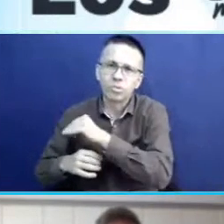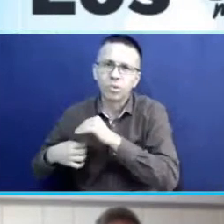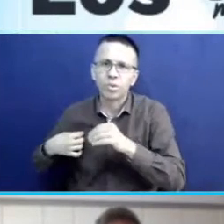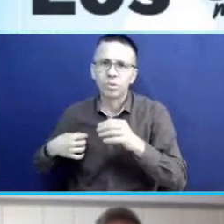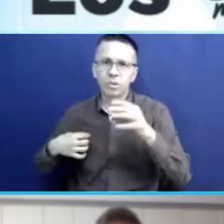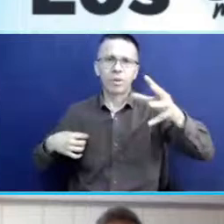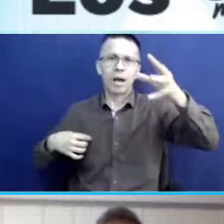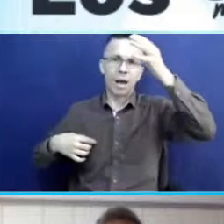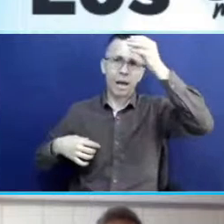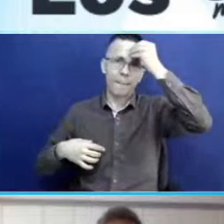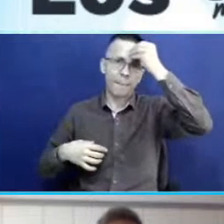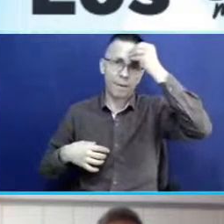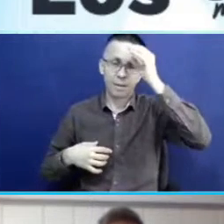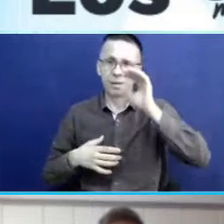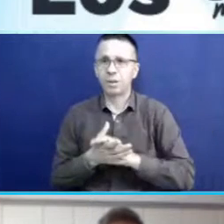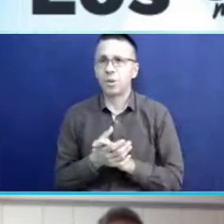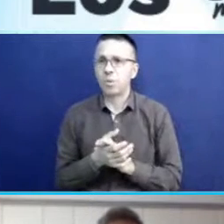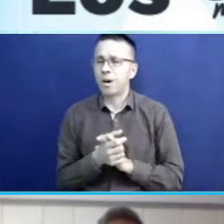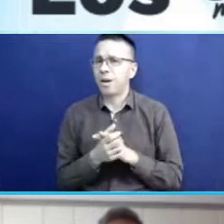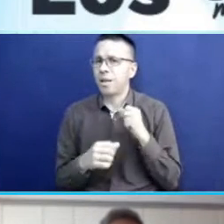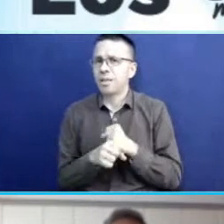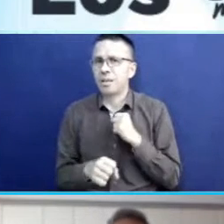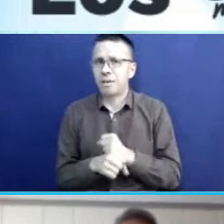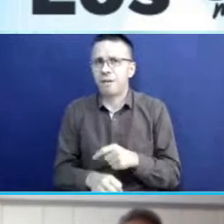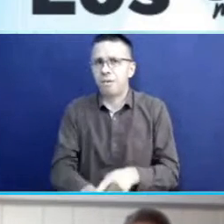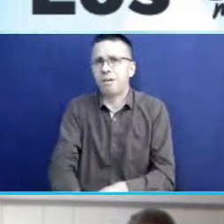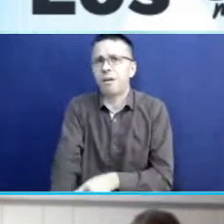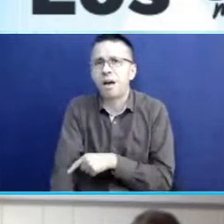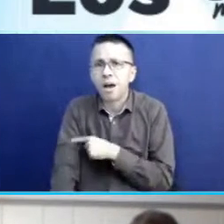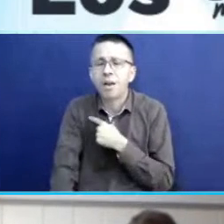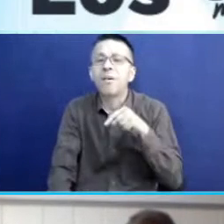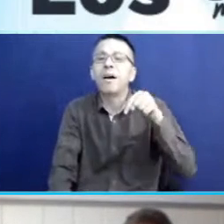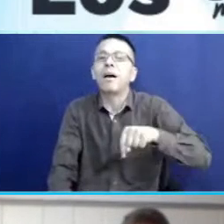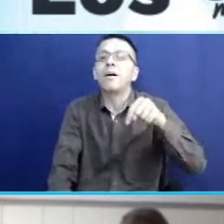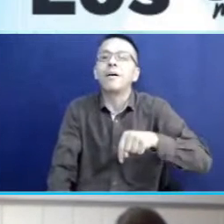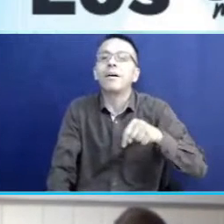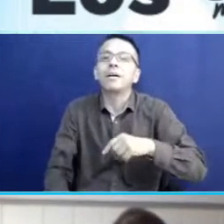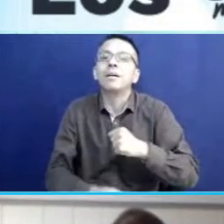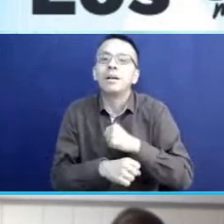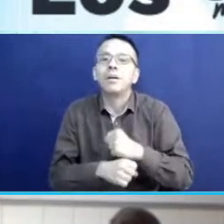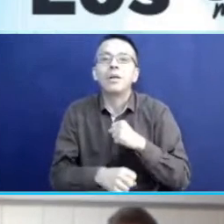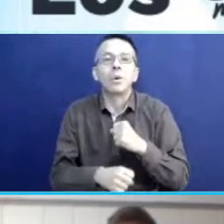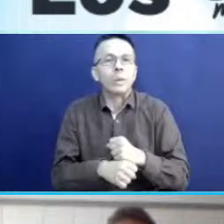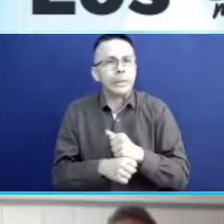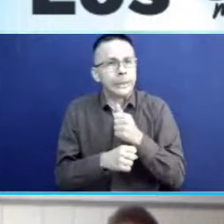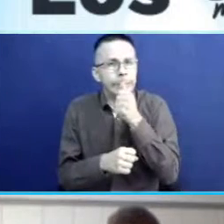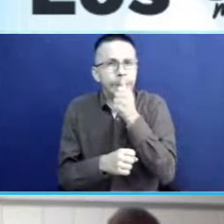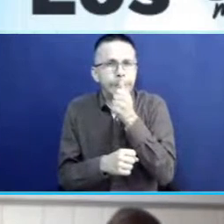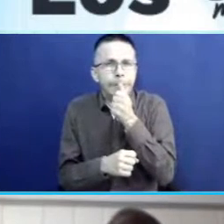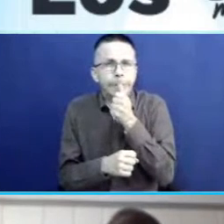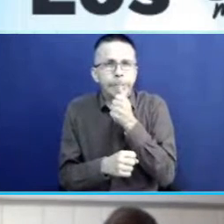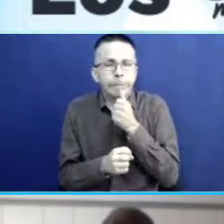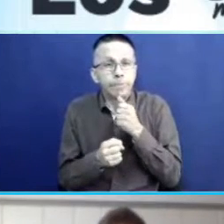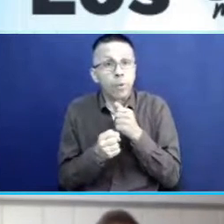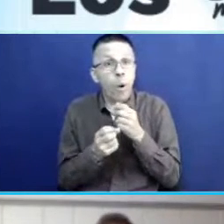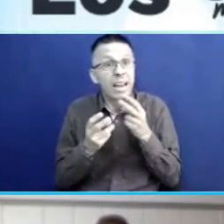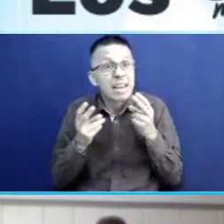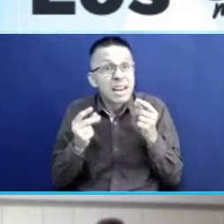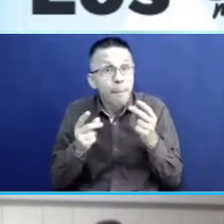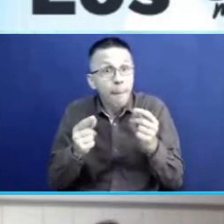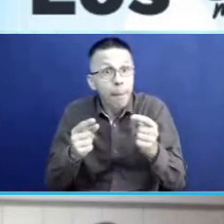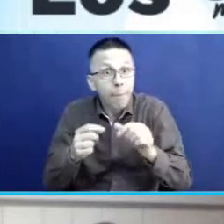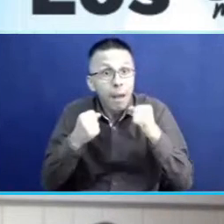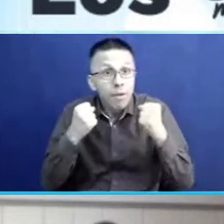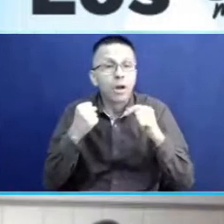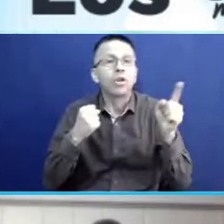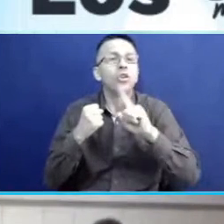aprendiendo finalmente dentro de este largo, largo camino, porque esta es una carrera de resistencia, sí, no de velocidad. Así pues